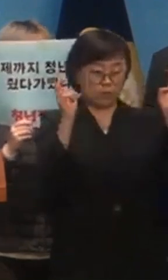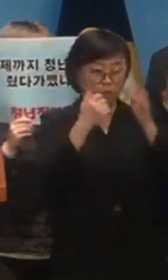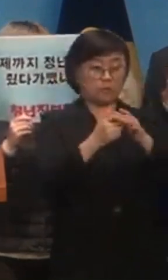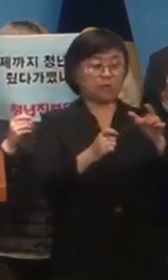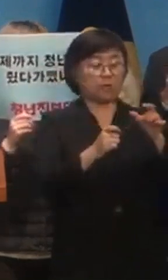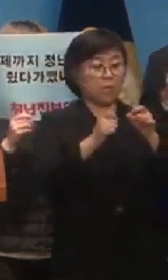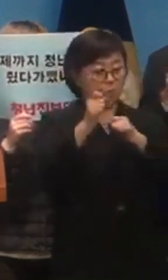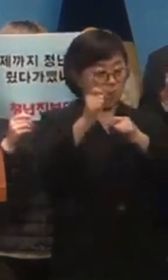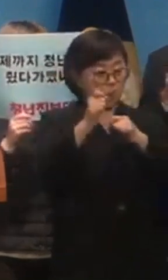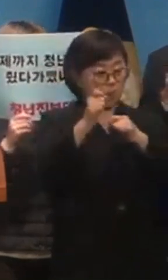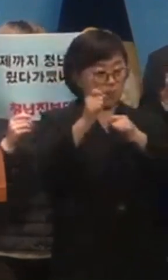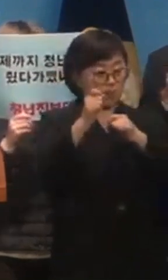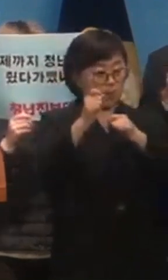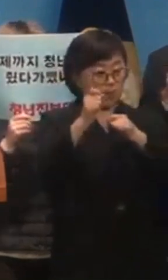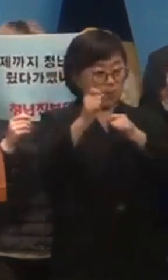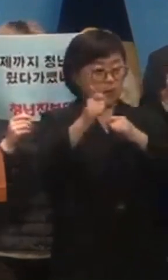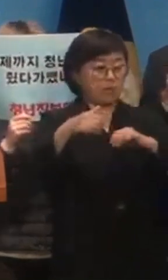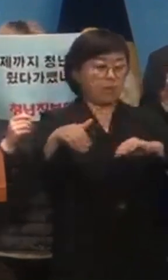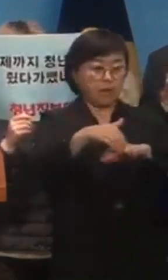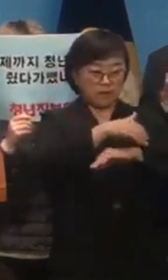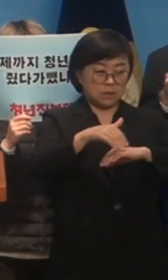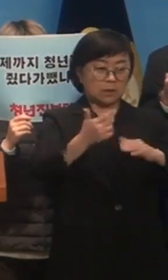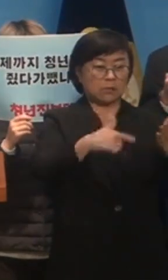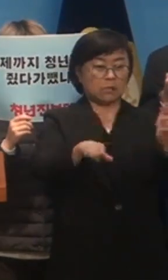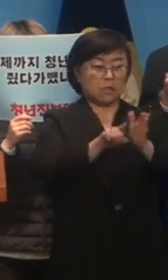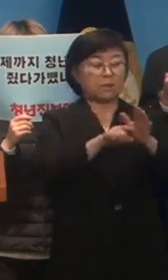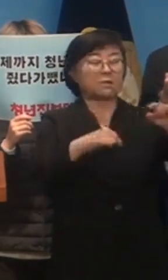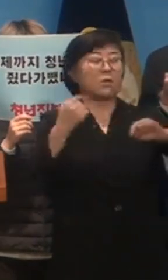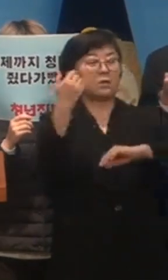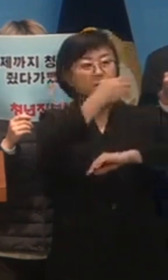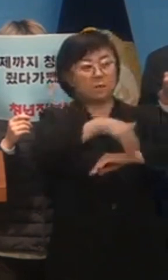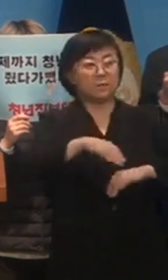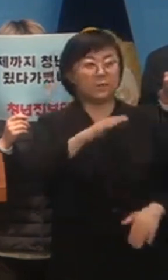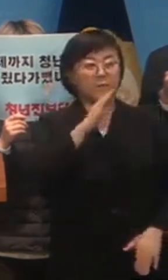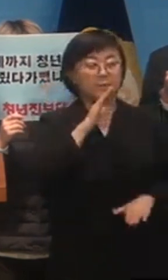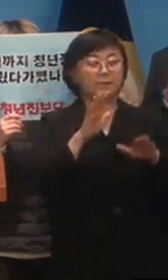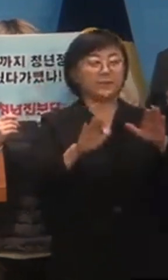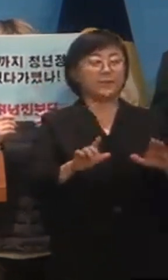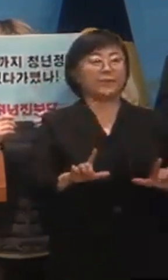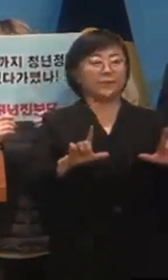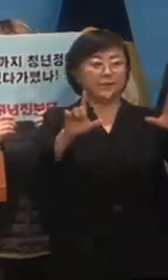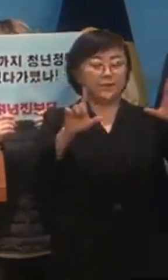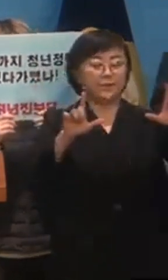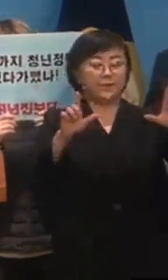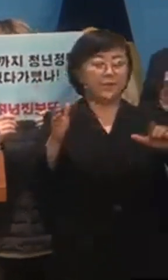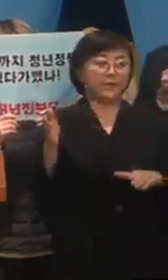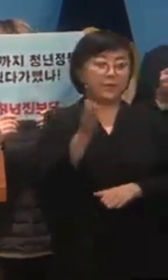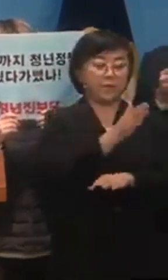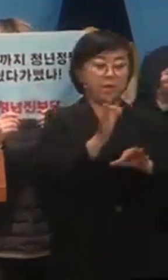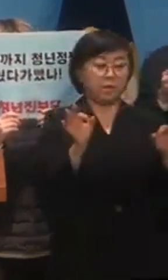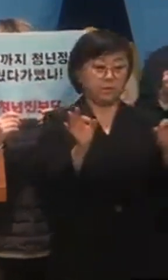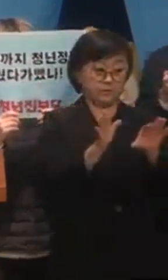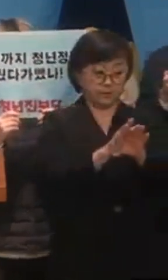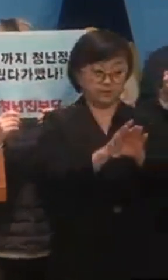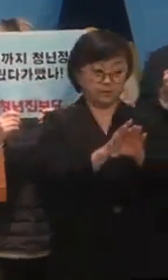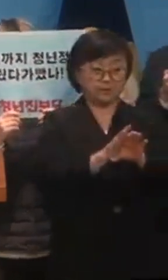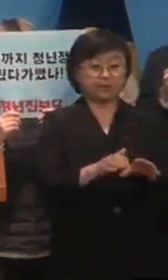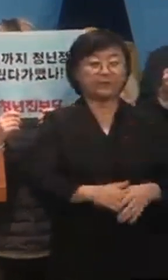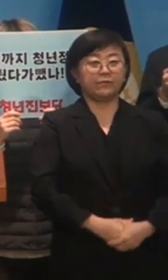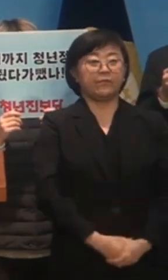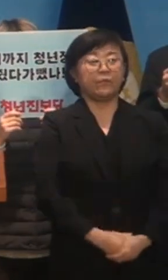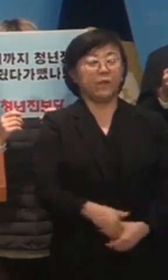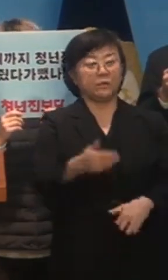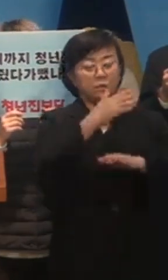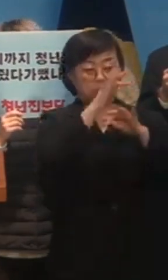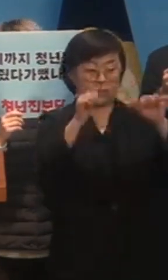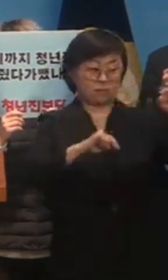장기 근속 유인 계기를 마련하고자 했던 정책이지만 올해부터 없습니다.